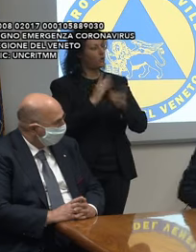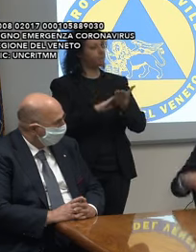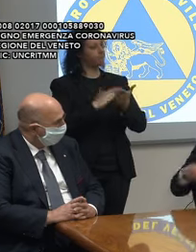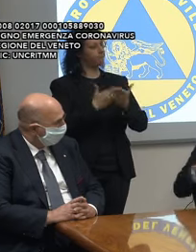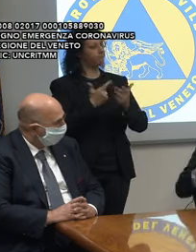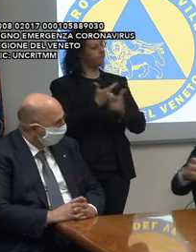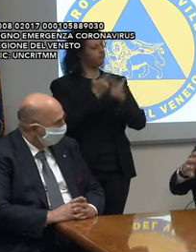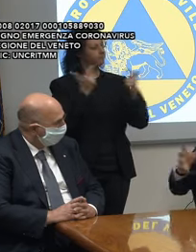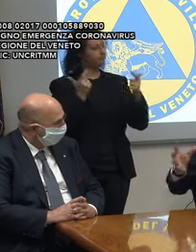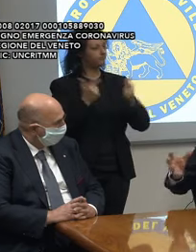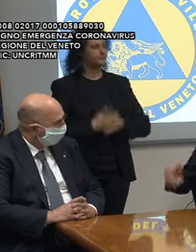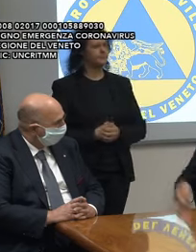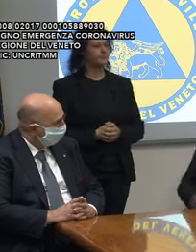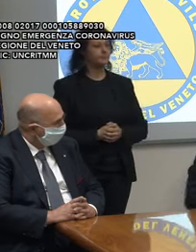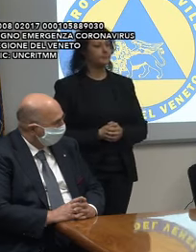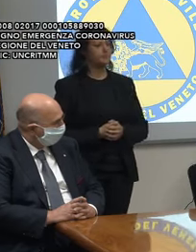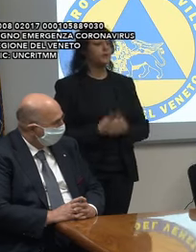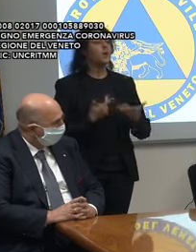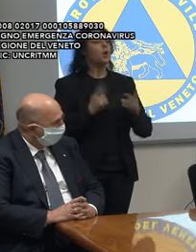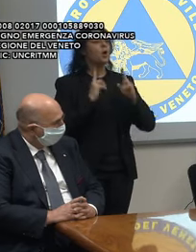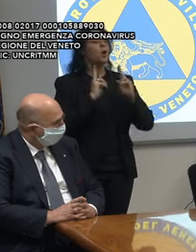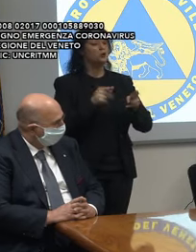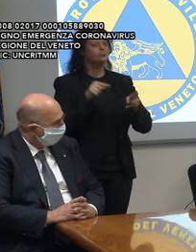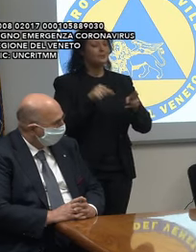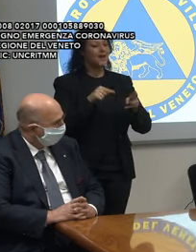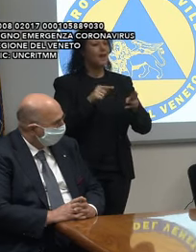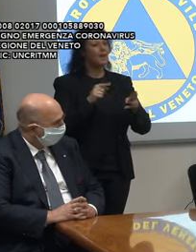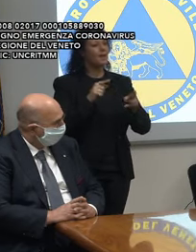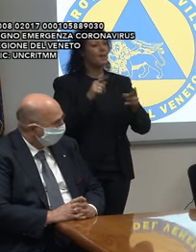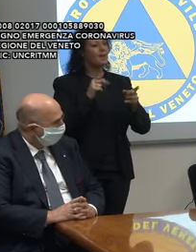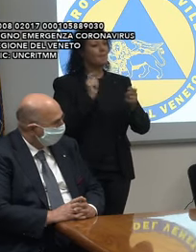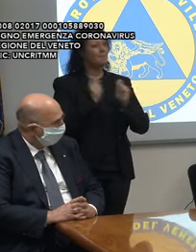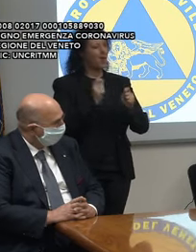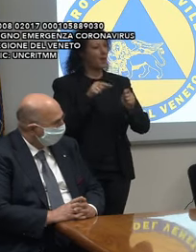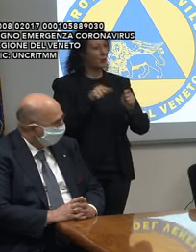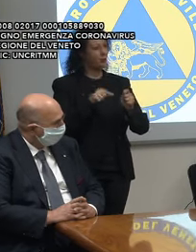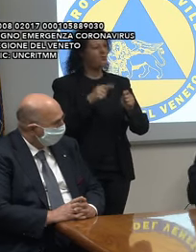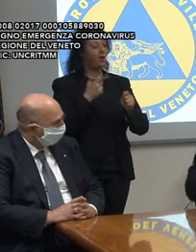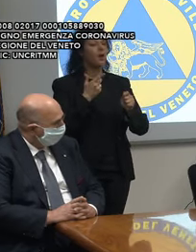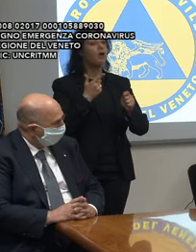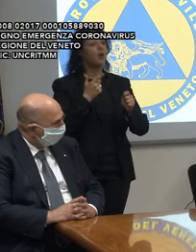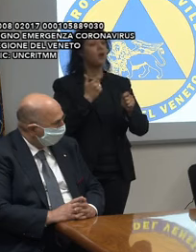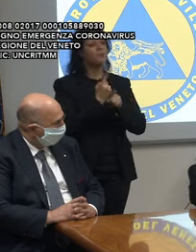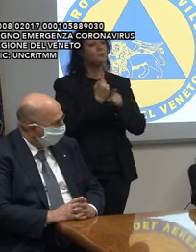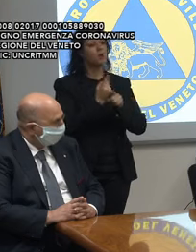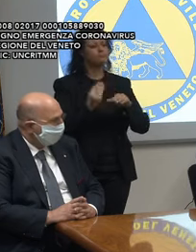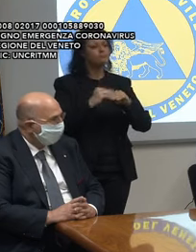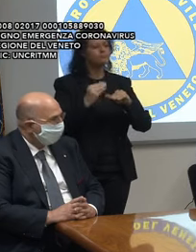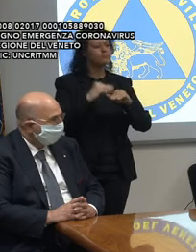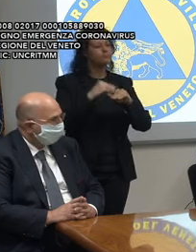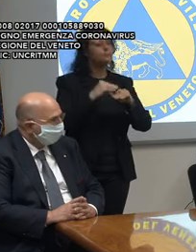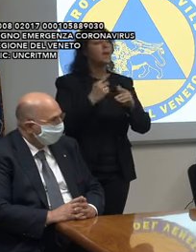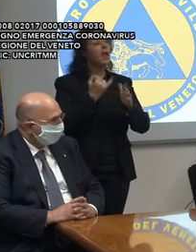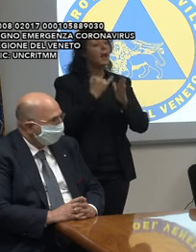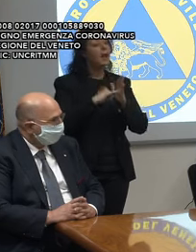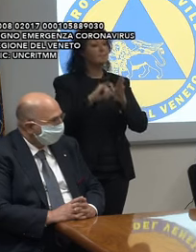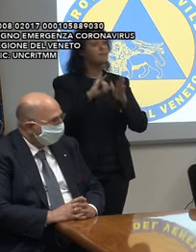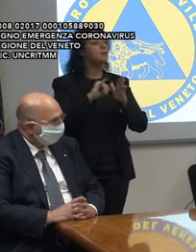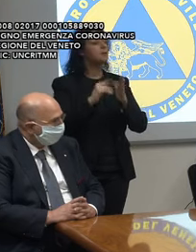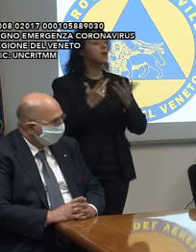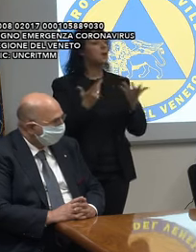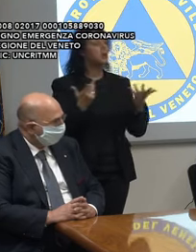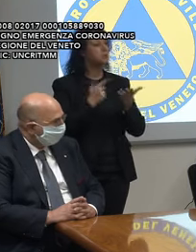approccio di tante cose messe insieme nel tempo. Alla fine ne uscirà, e adesso vedremo, qualcosa di interessante e